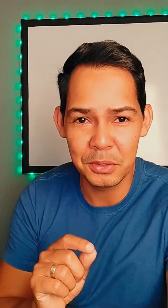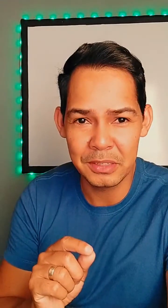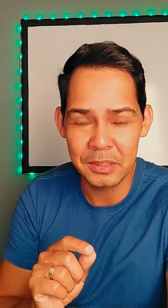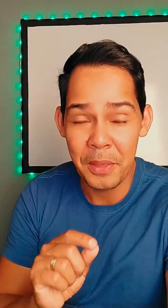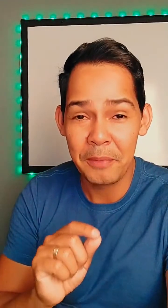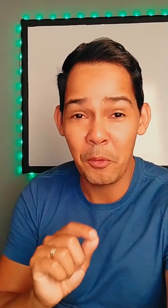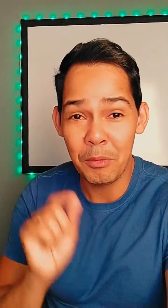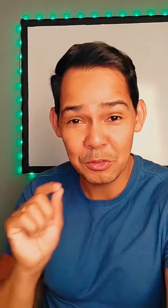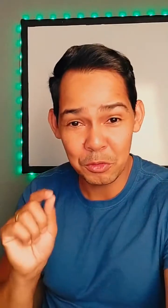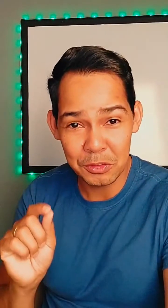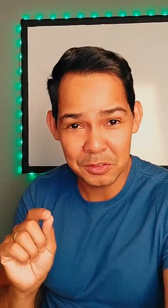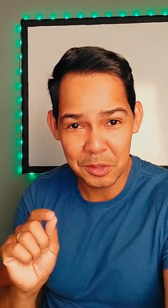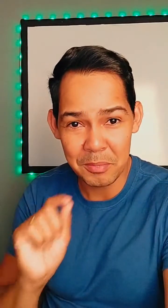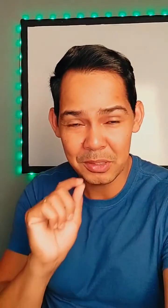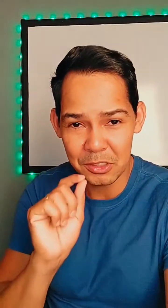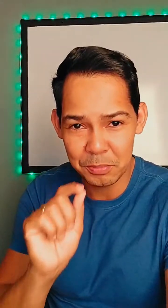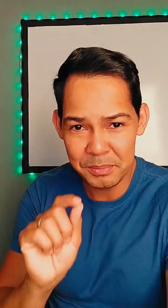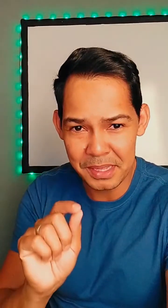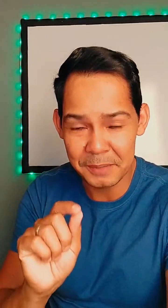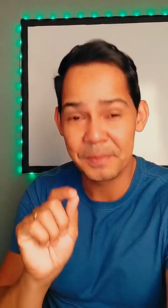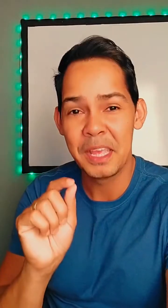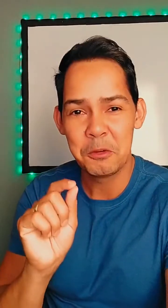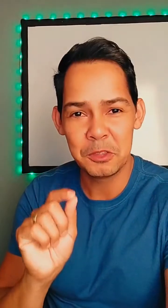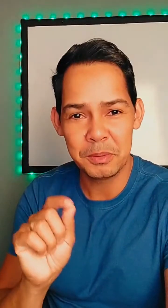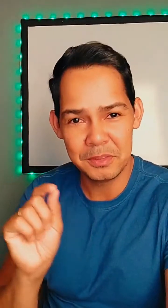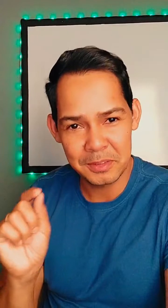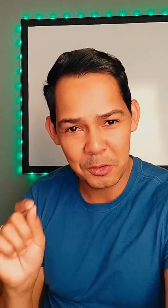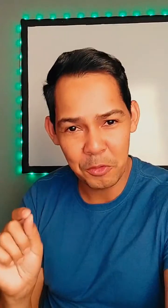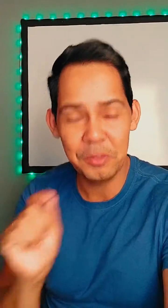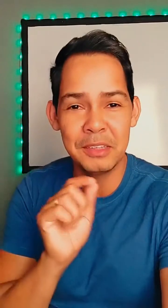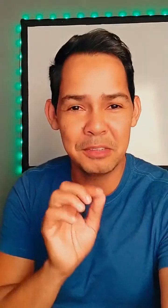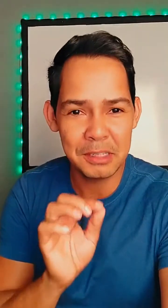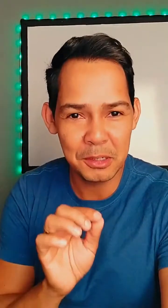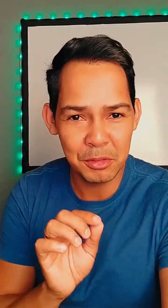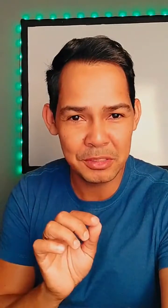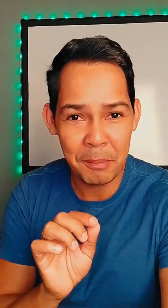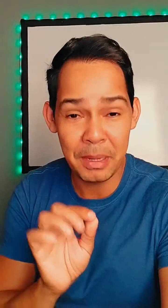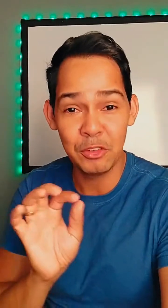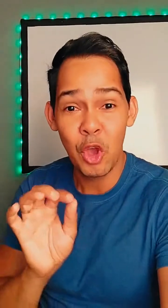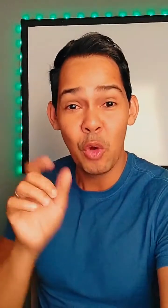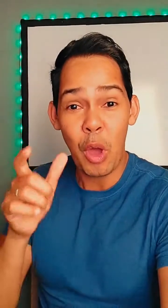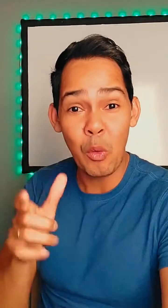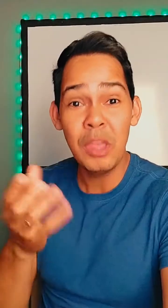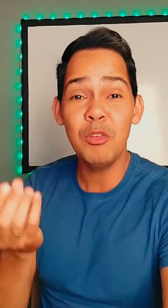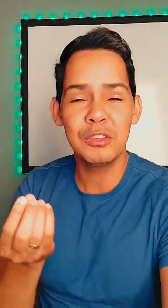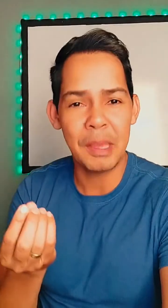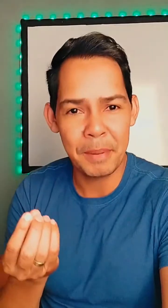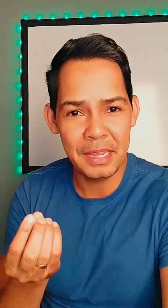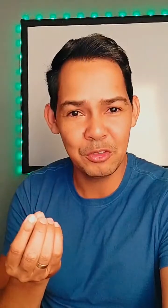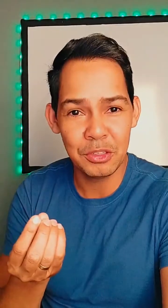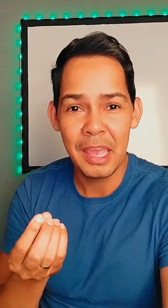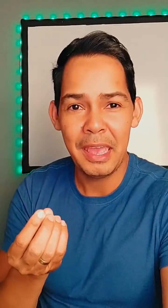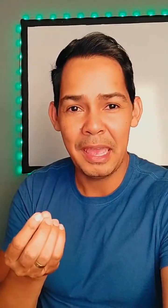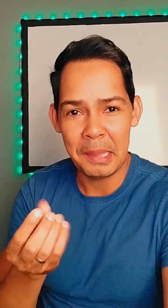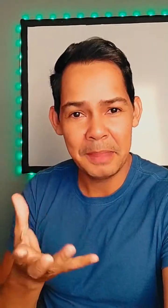segurança, tem algumas coisas que são importantes. Primeira, você precisa ter confiança naquilo que você aprende. O que você aprende tem que te